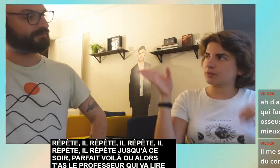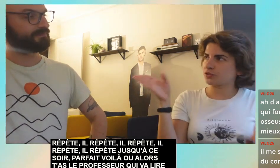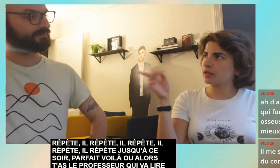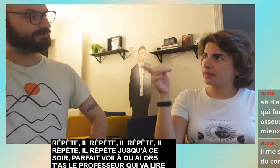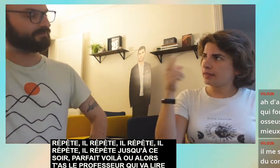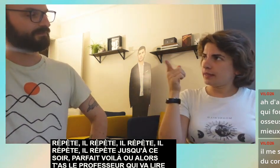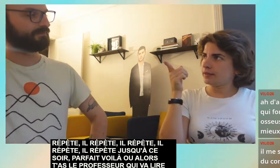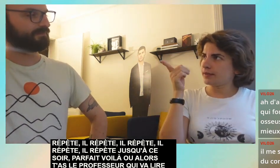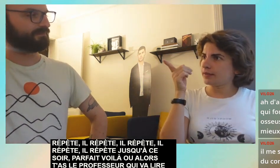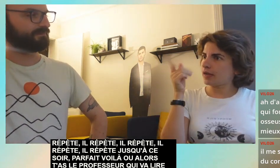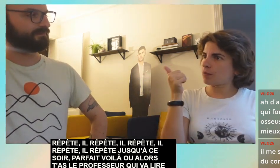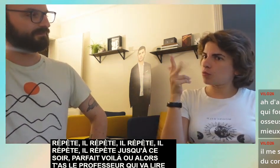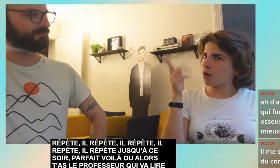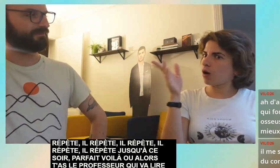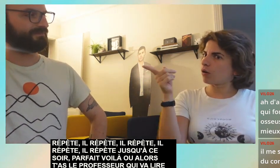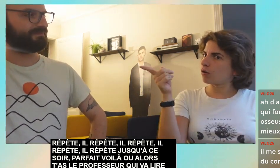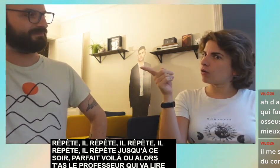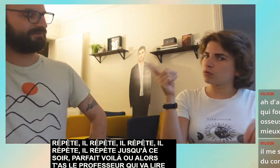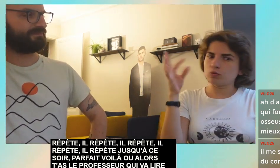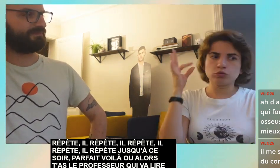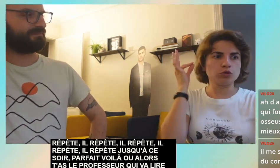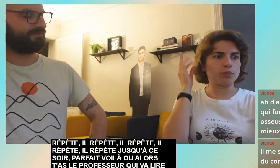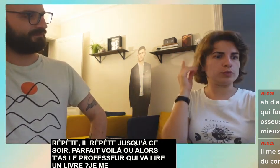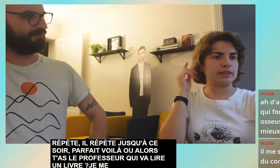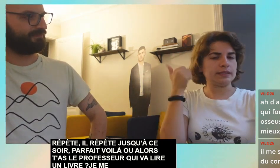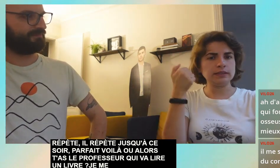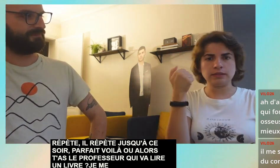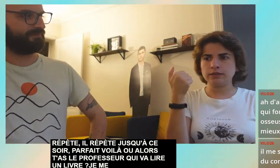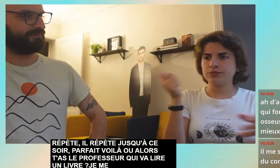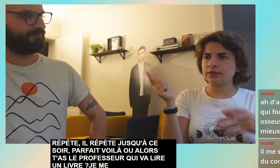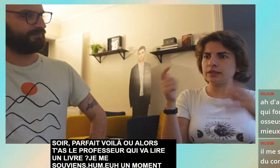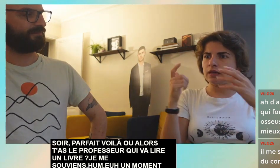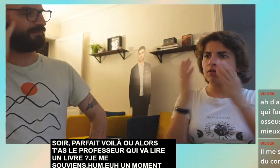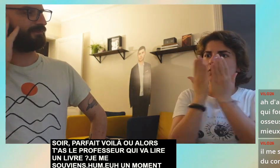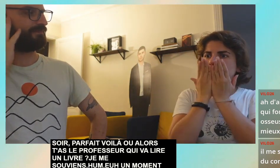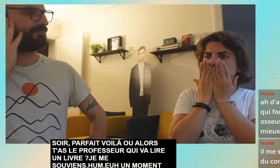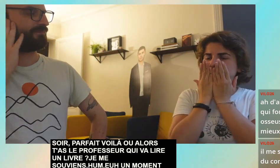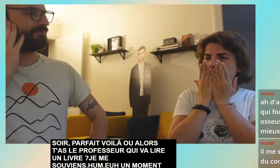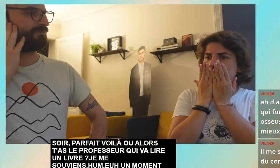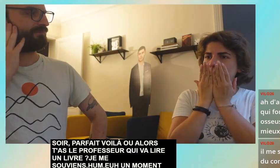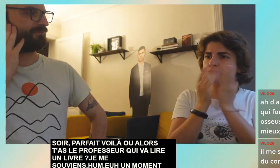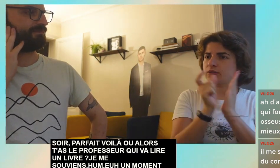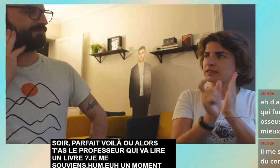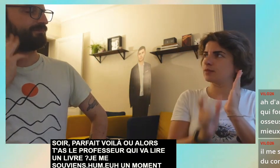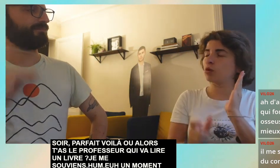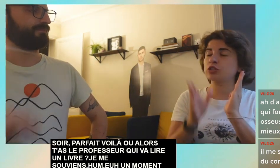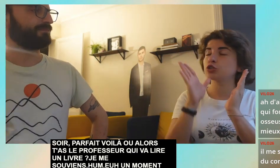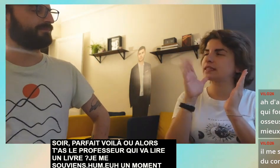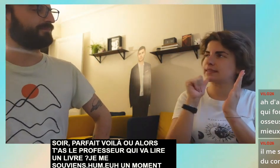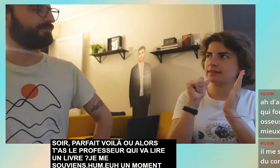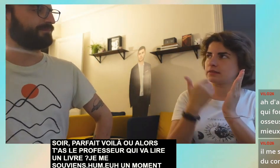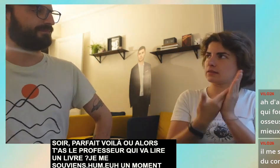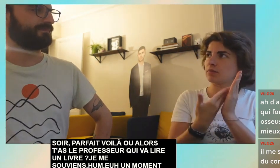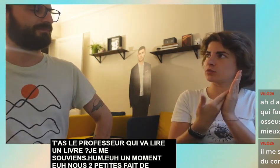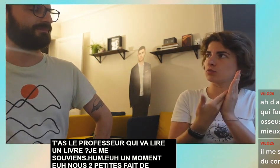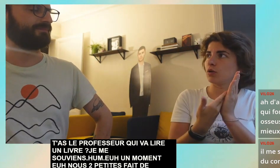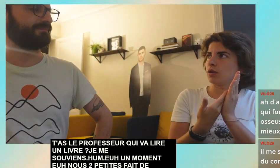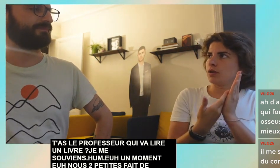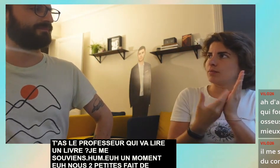machin. Et à un moment, le deux protéinistes, il cachait ta bulle, peut-être des mots, et je détestais ça parce que je